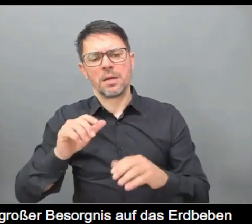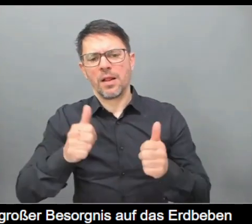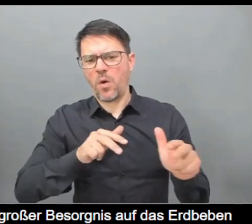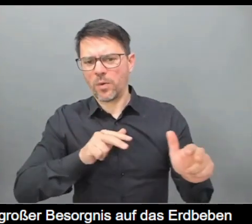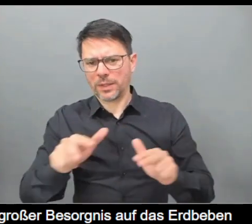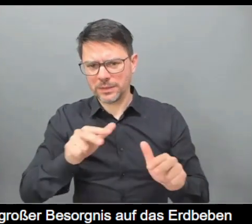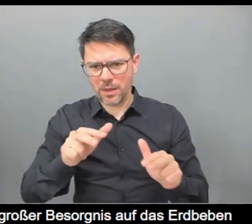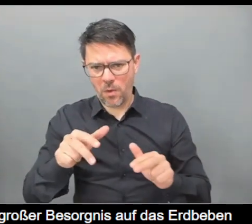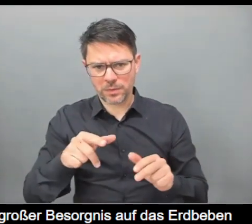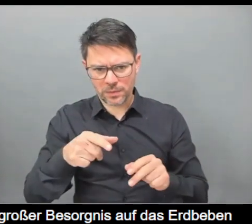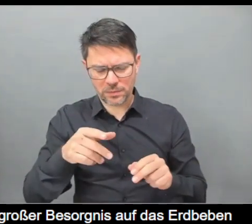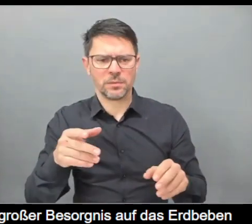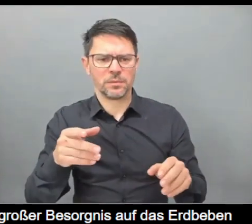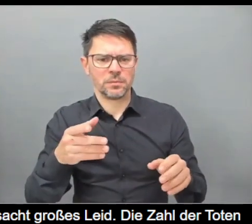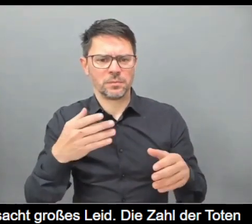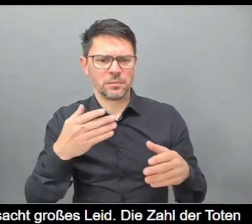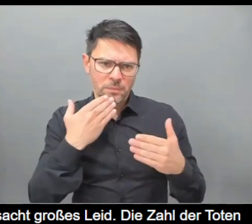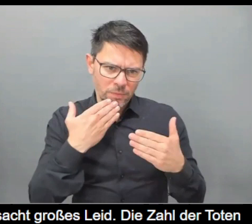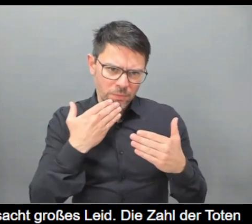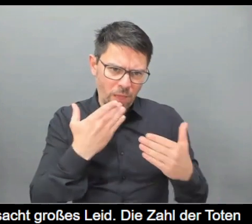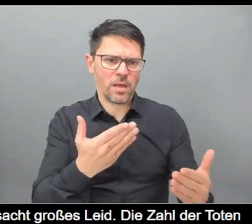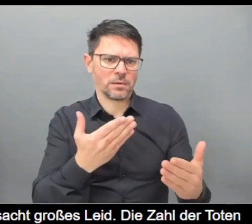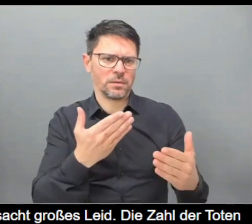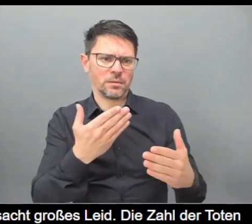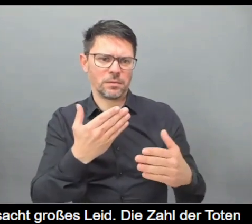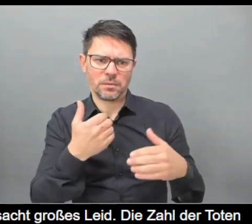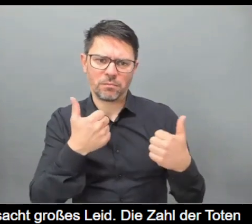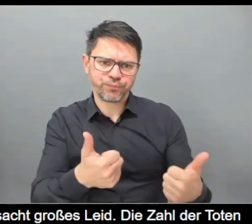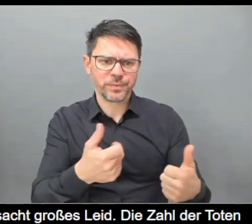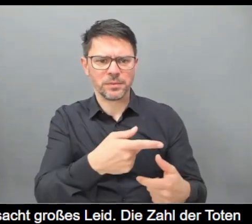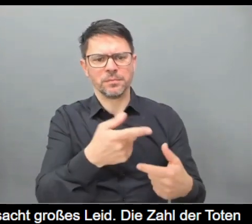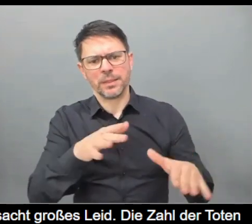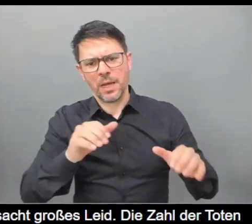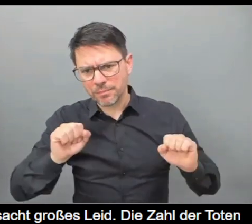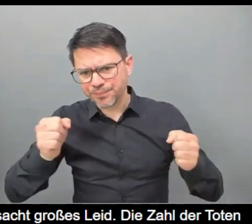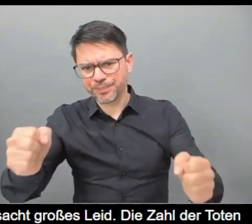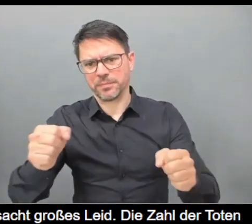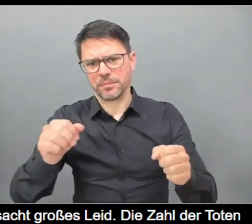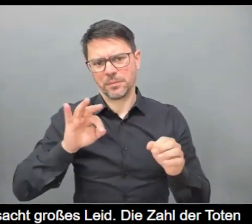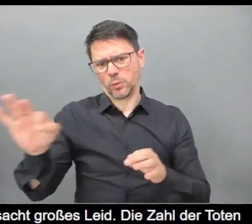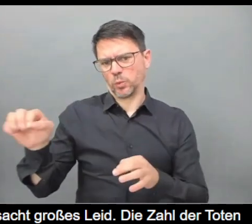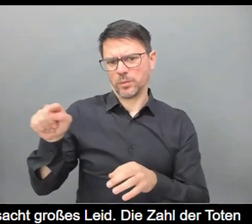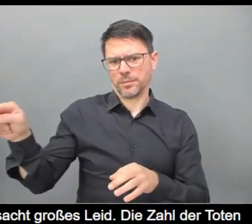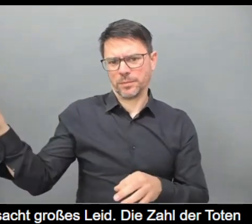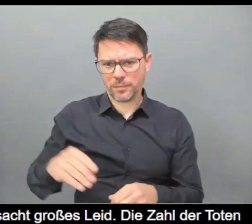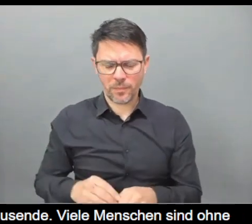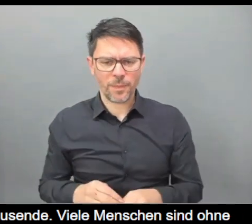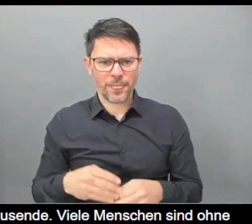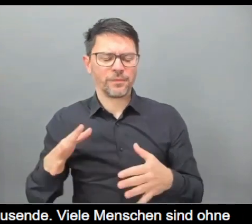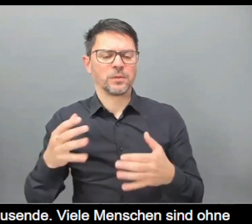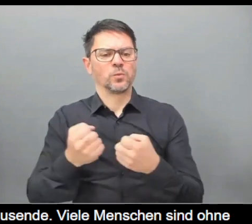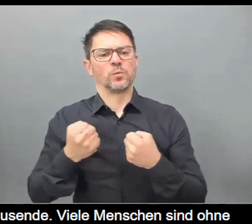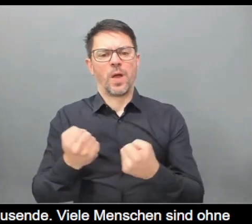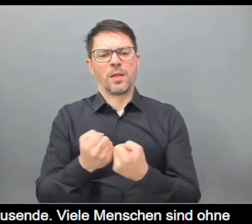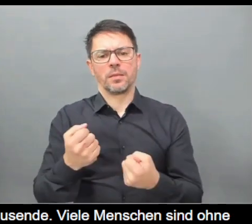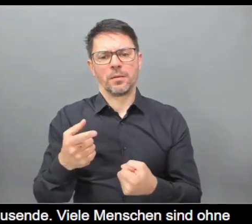der Türkei seit vielen Jahrzehnten freundschaftlich verbunden aufgrund der gewachsenen Beziehungen, staatlich,